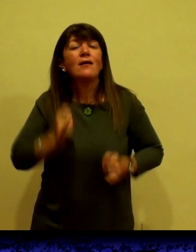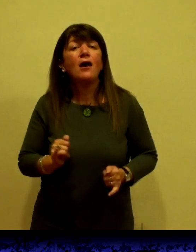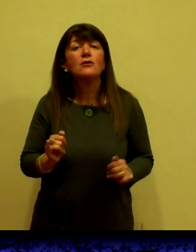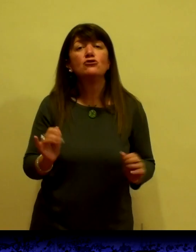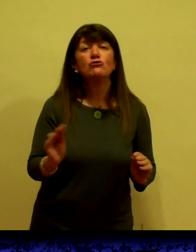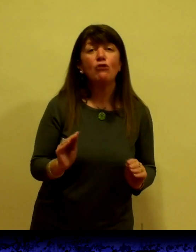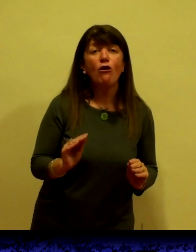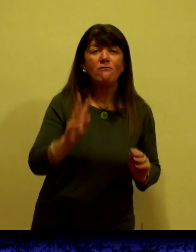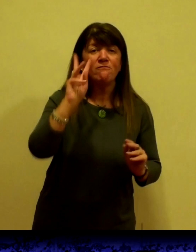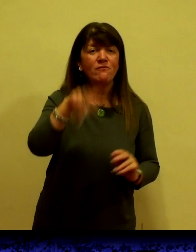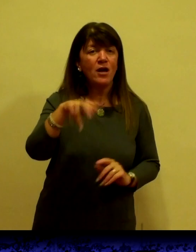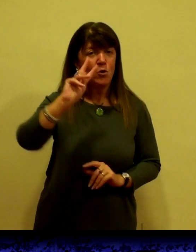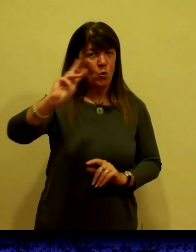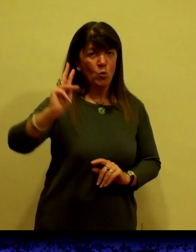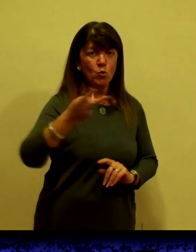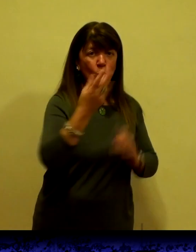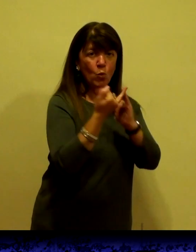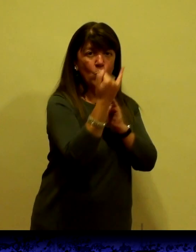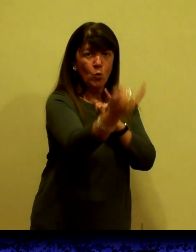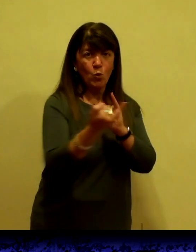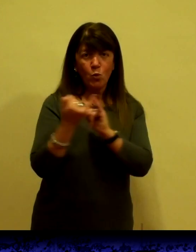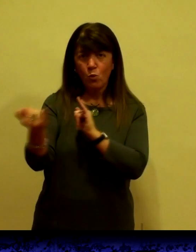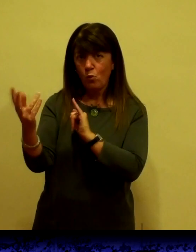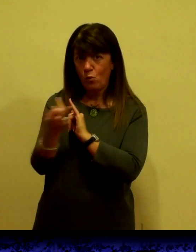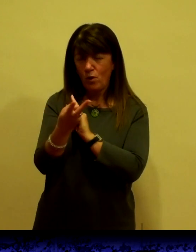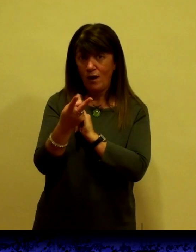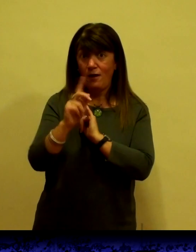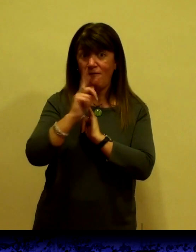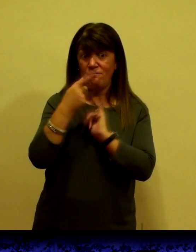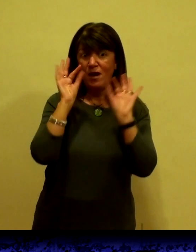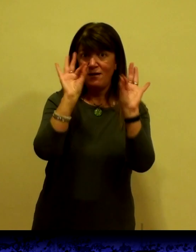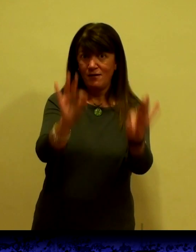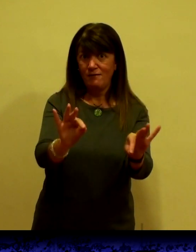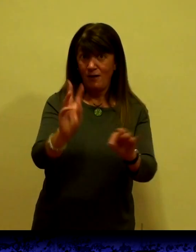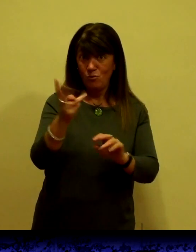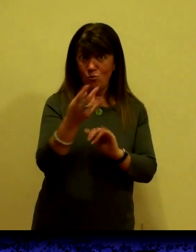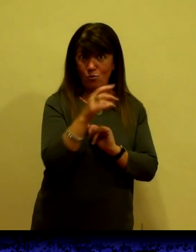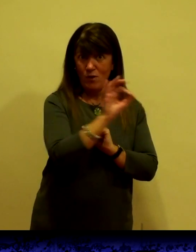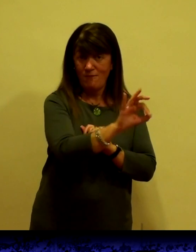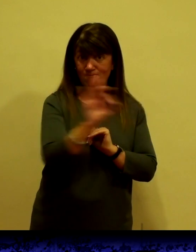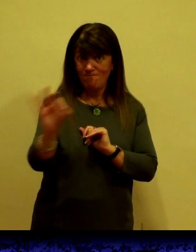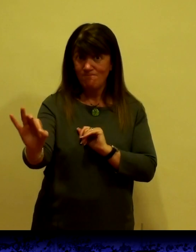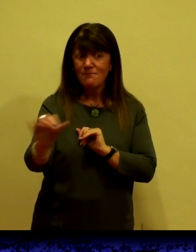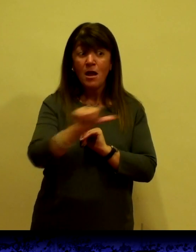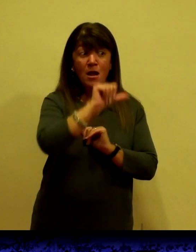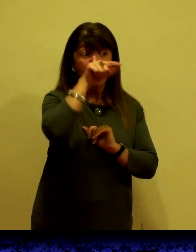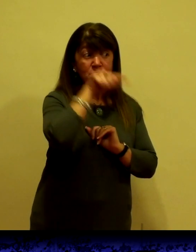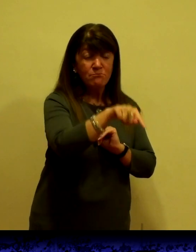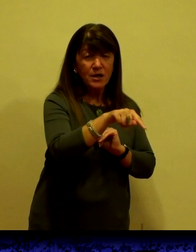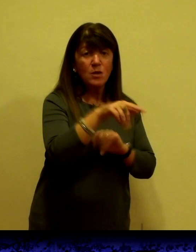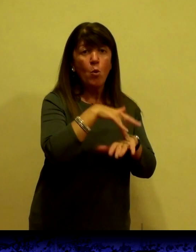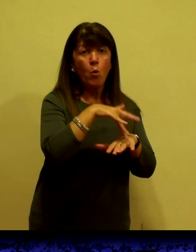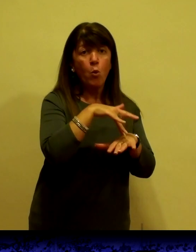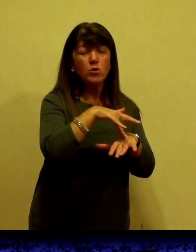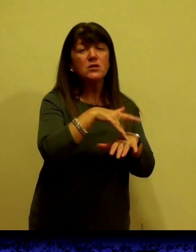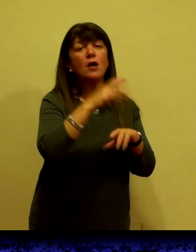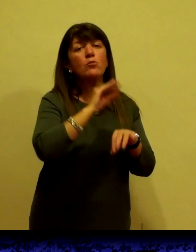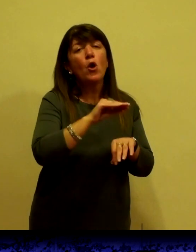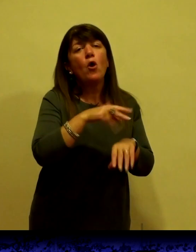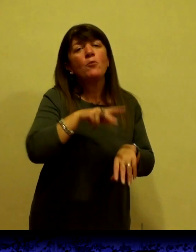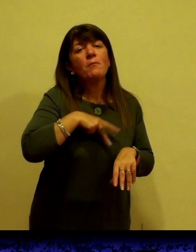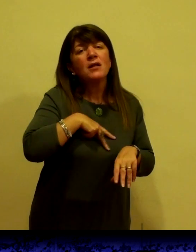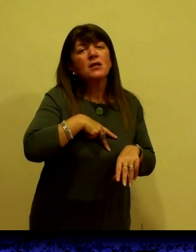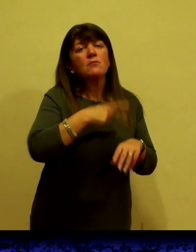da due finalità che insomma si desiderava raggiungere. Una è quella di valorizzare il patrimonio del Museo di Antropologia ed